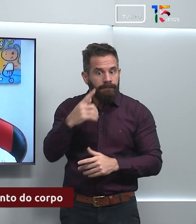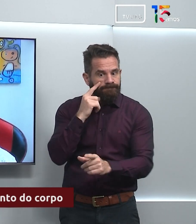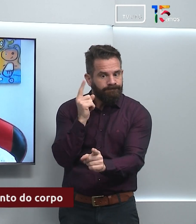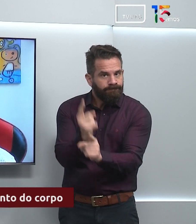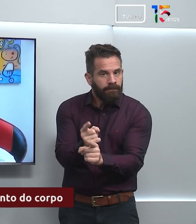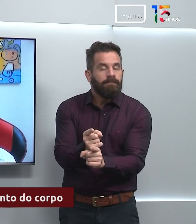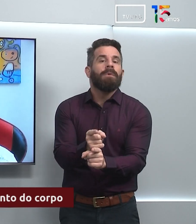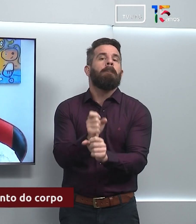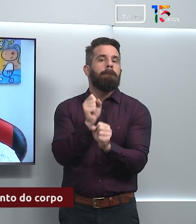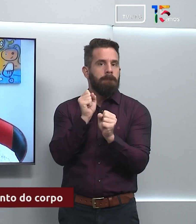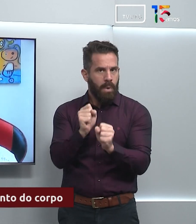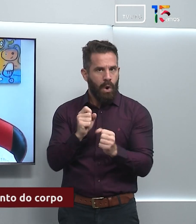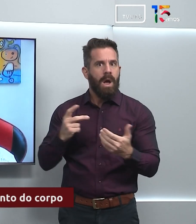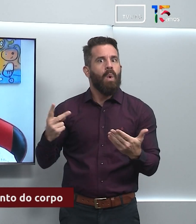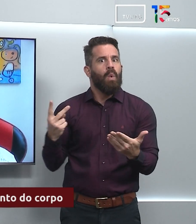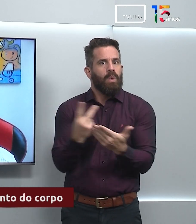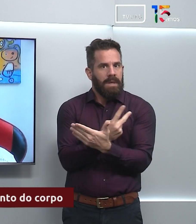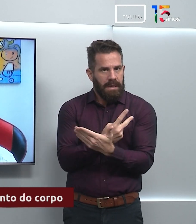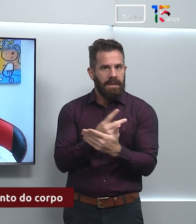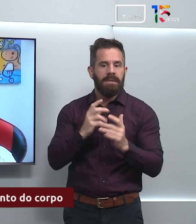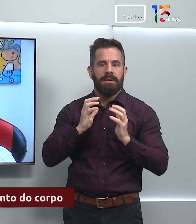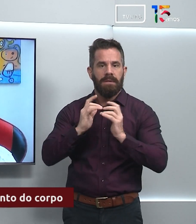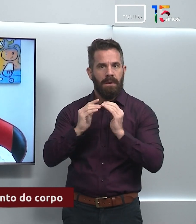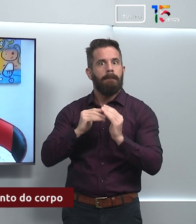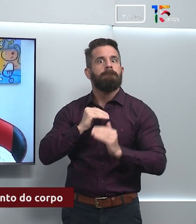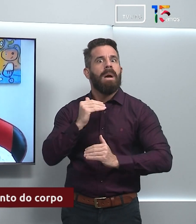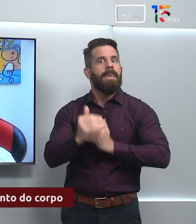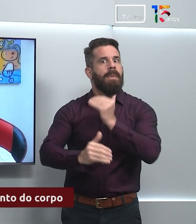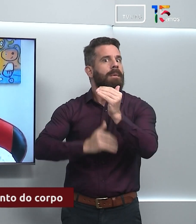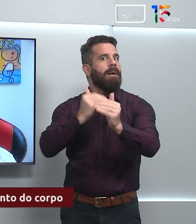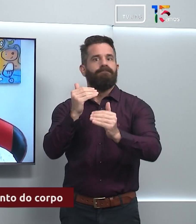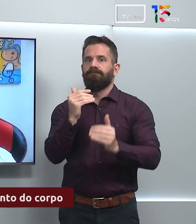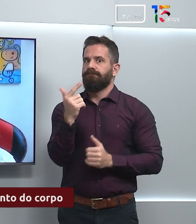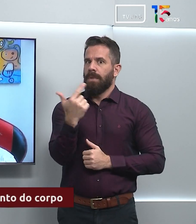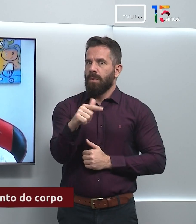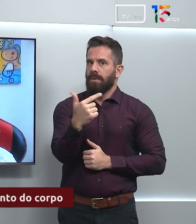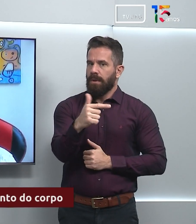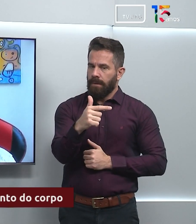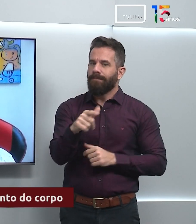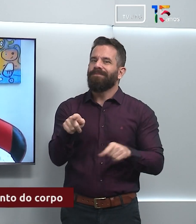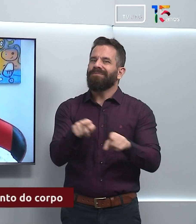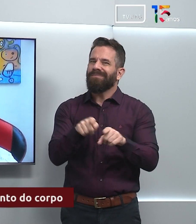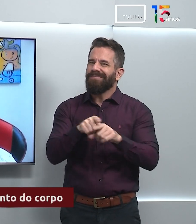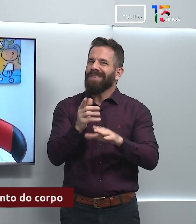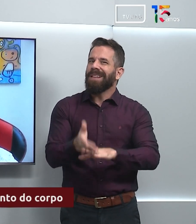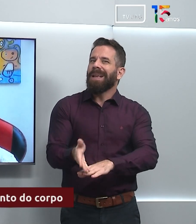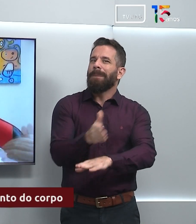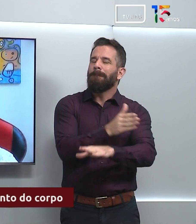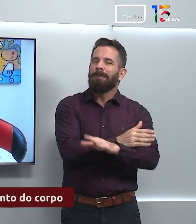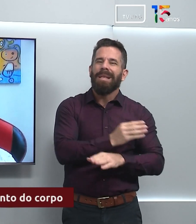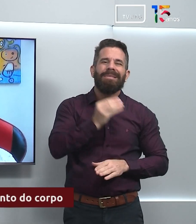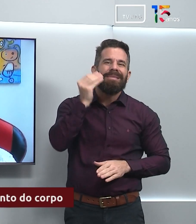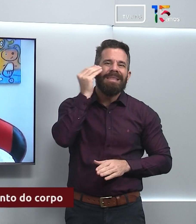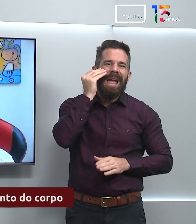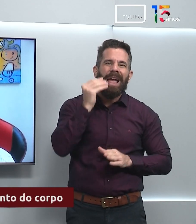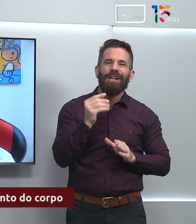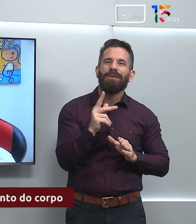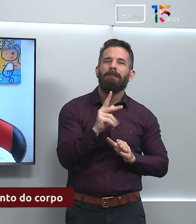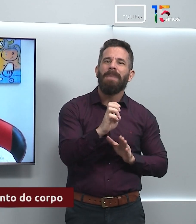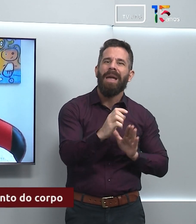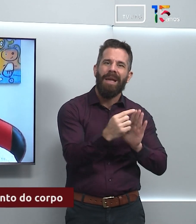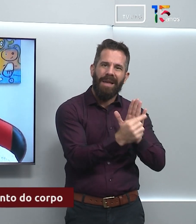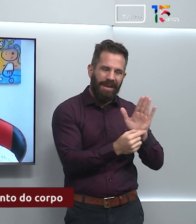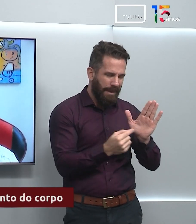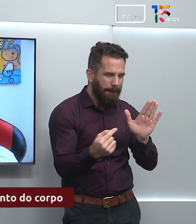deficiência intelectual que seria totalmente prevenível. Tanto é que é umas doenças que está no teste do pezinho, para a gente fazer o diagnóstico antes mesmo que tenha